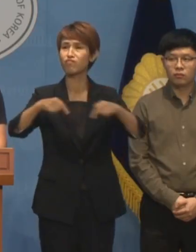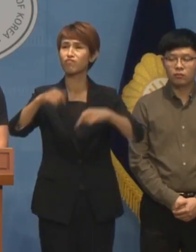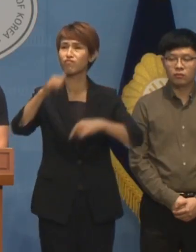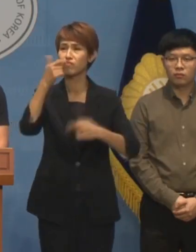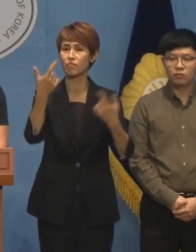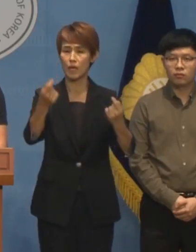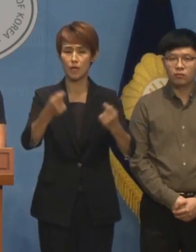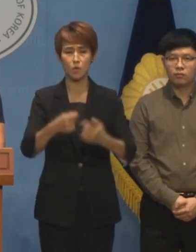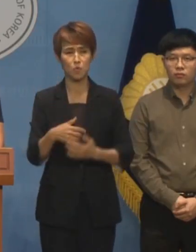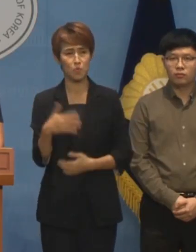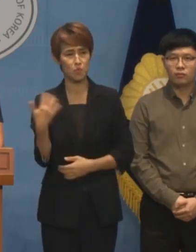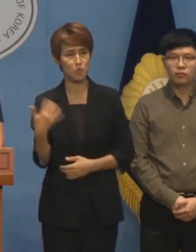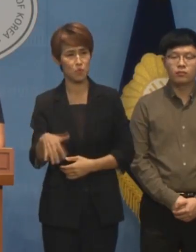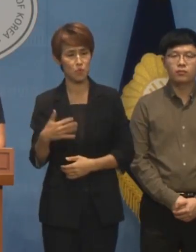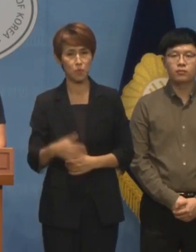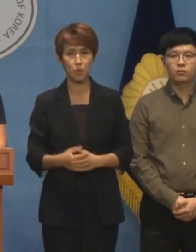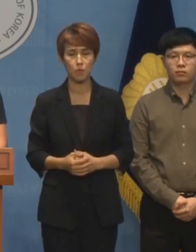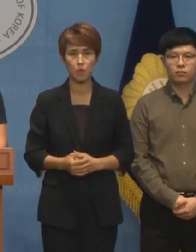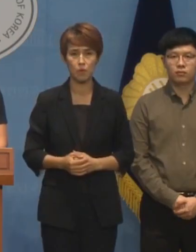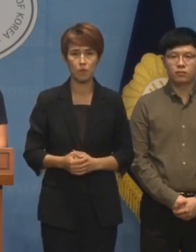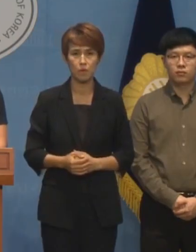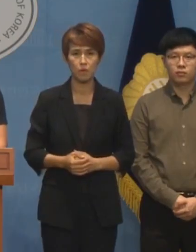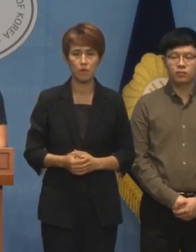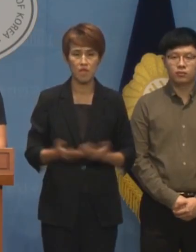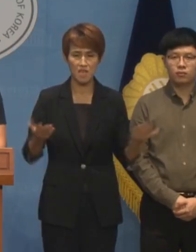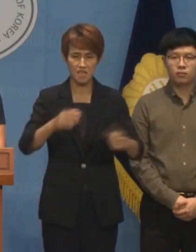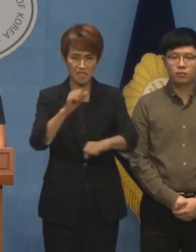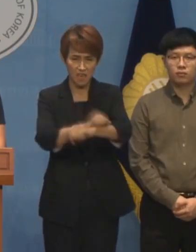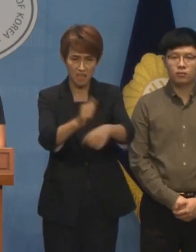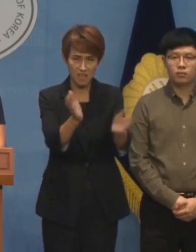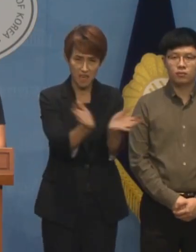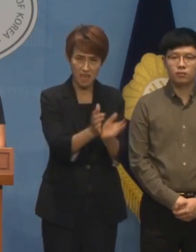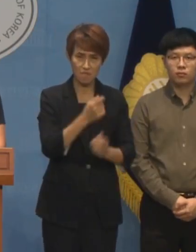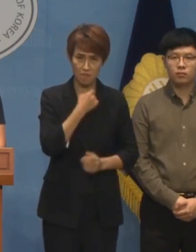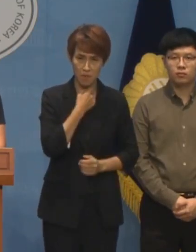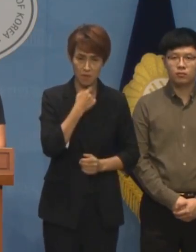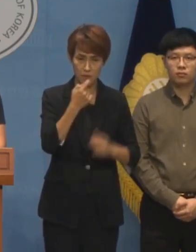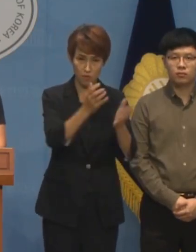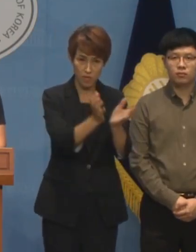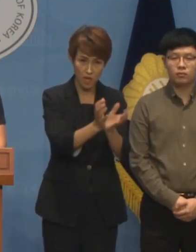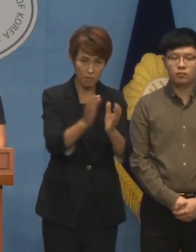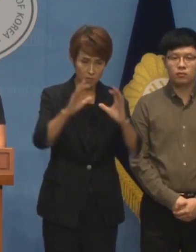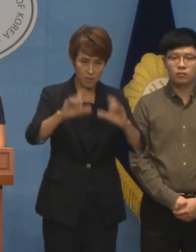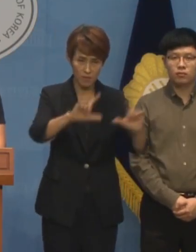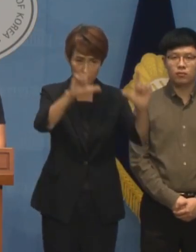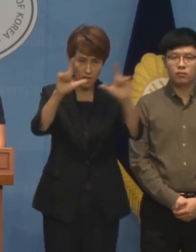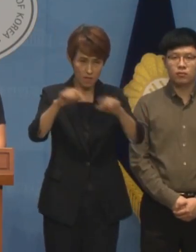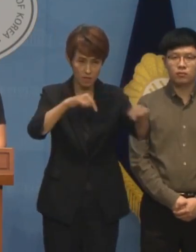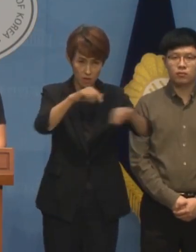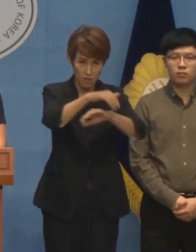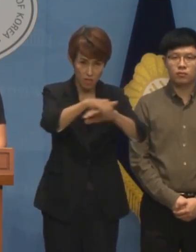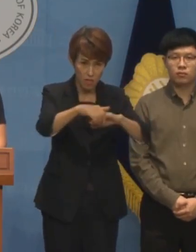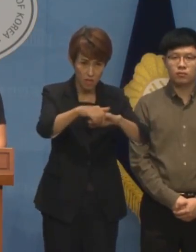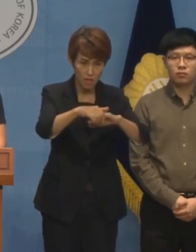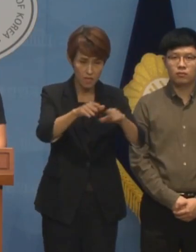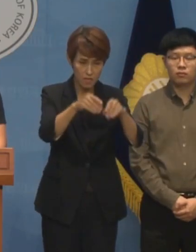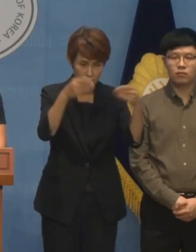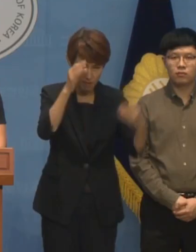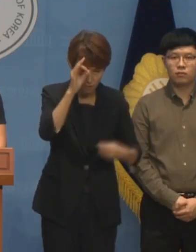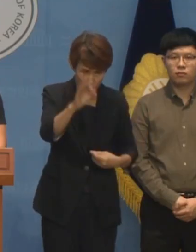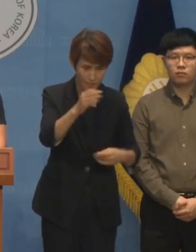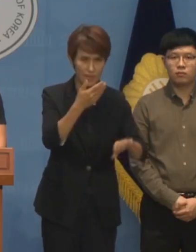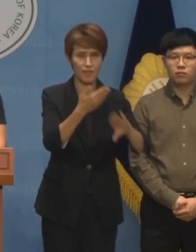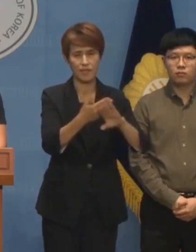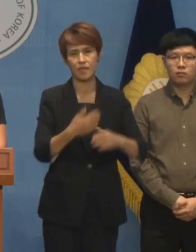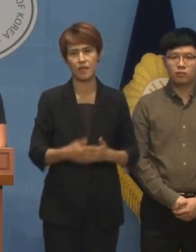생각했습니다. 허나 일 잘하는 정당을 자처하는 민주당의 민생정책은 이와 대조되었습니다.